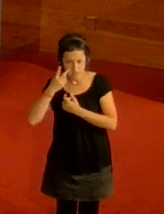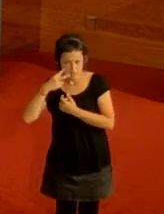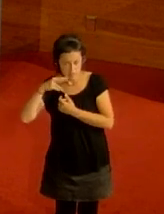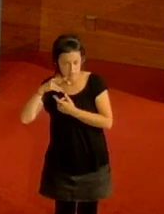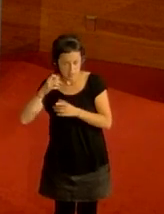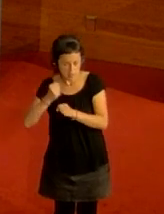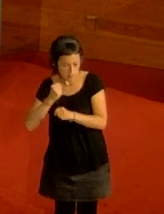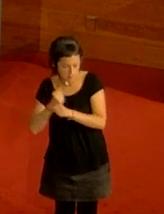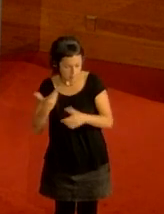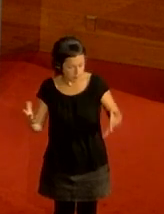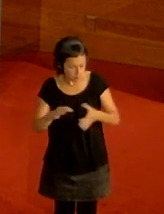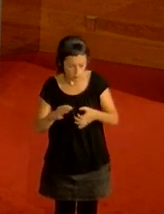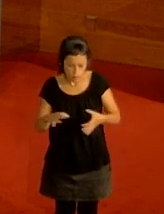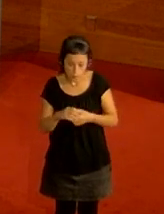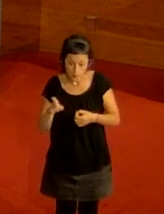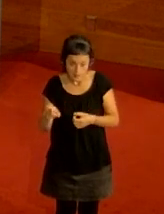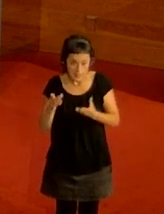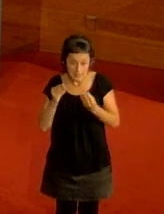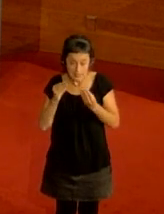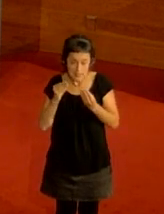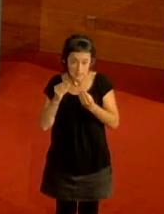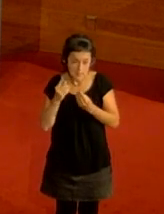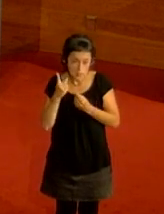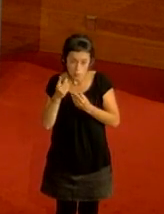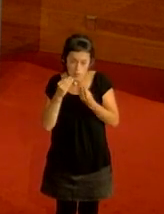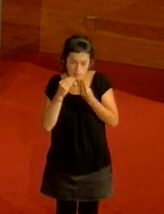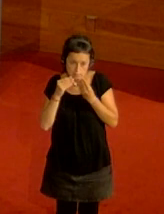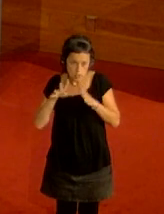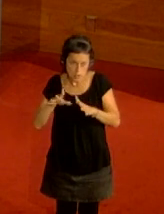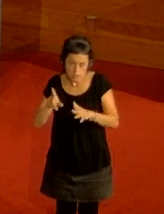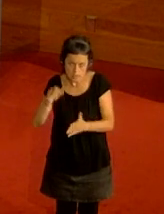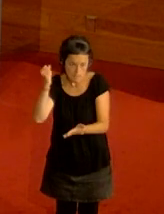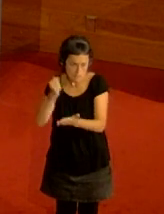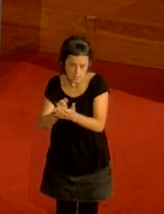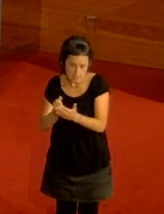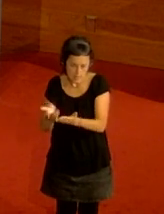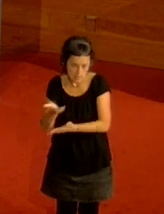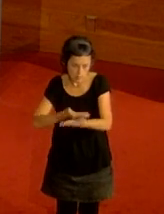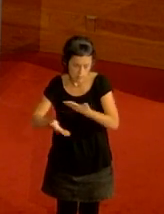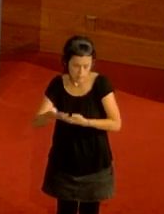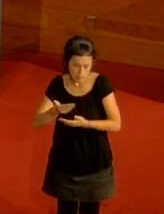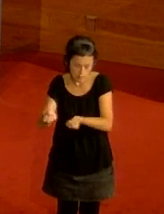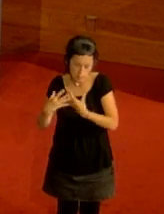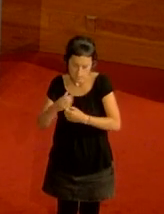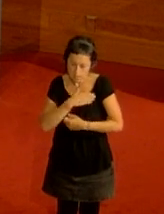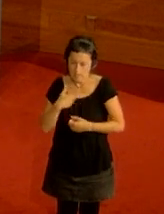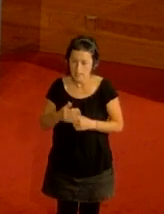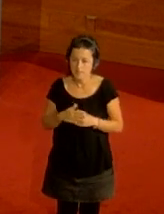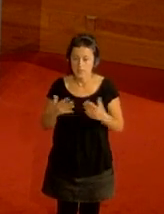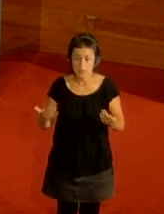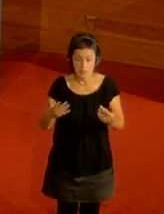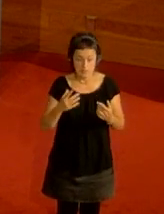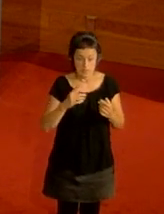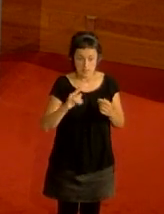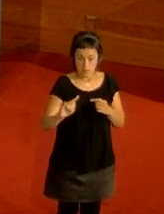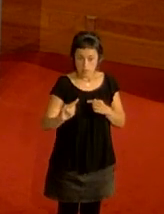compartirme la que para ella había sido un punto de inflexión y es como el descubrimiento de la cultura primero a través